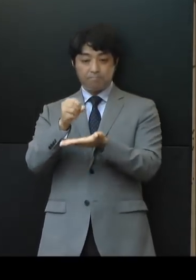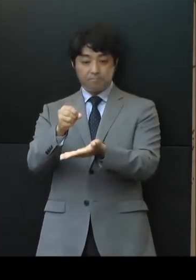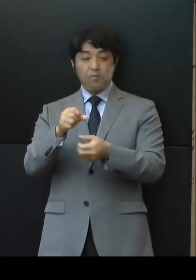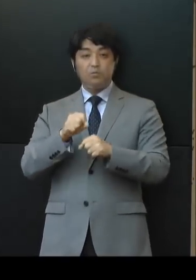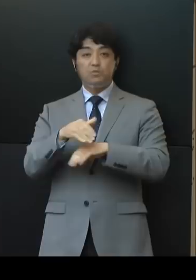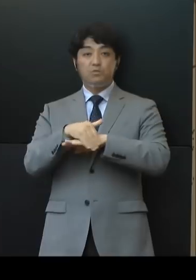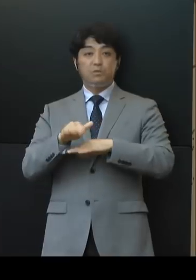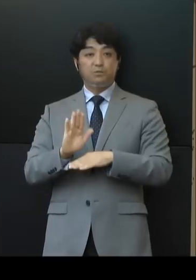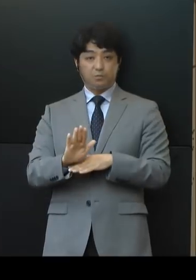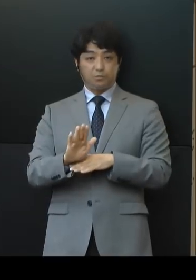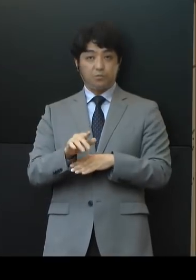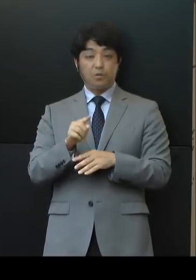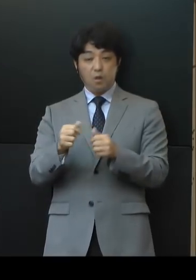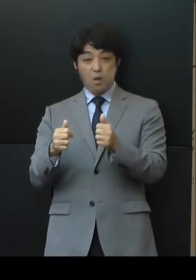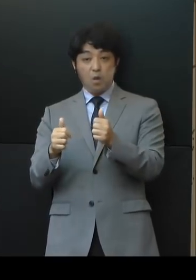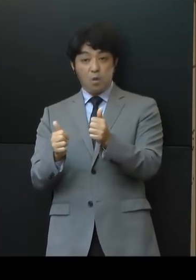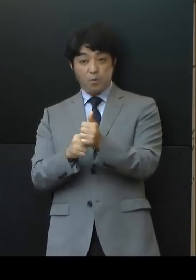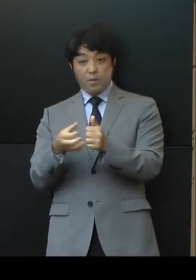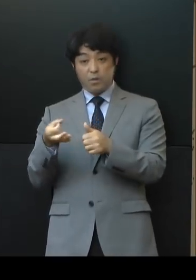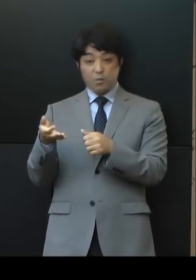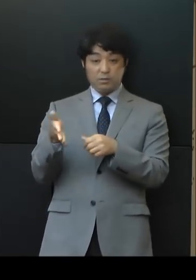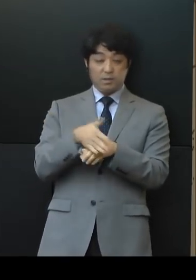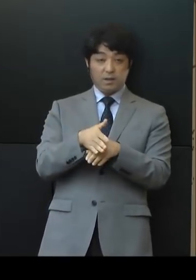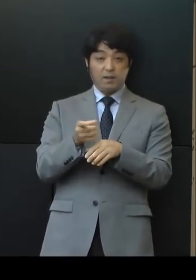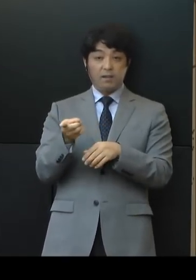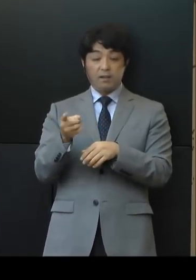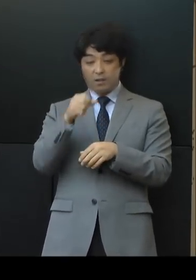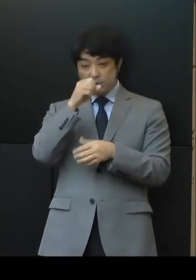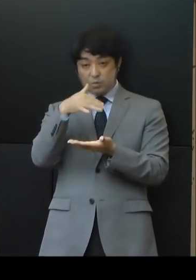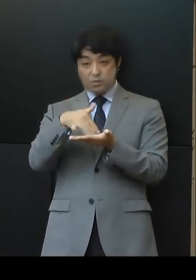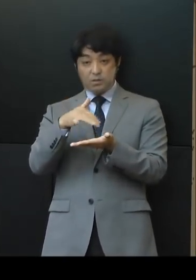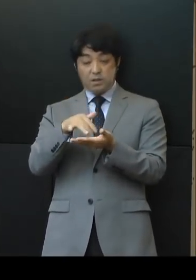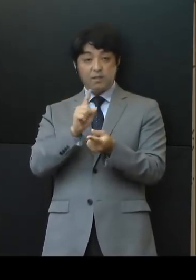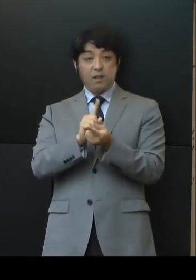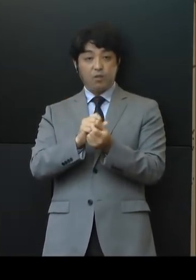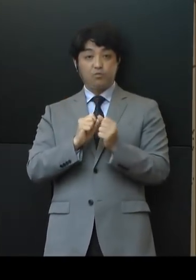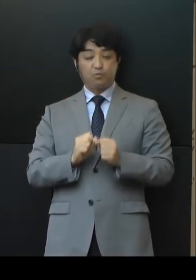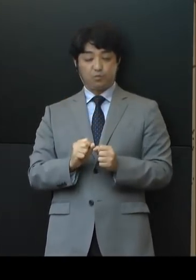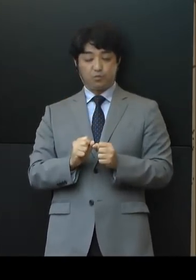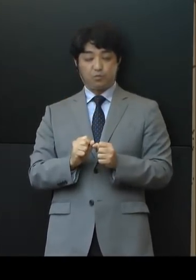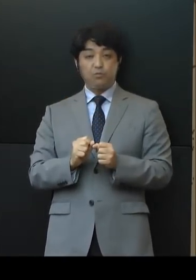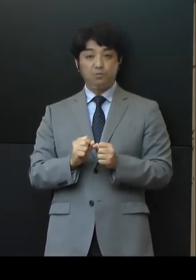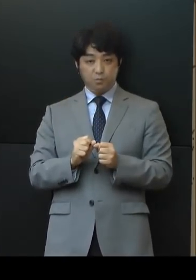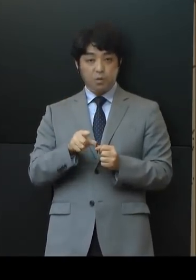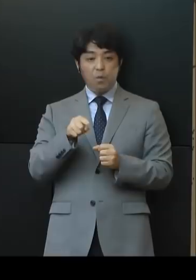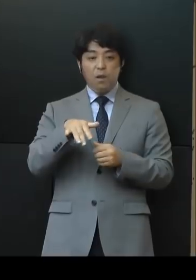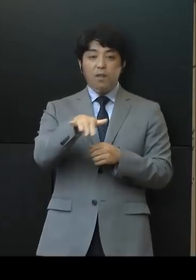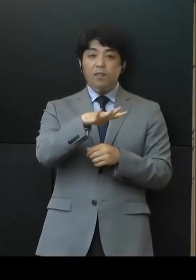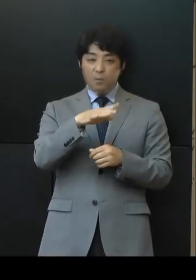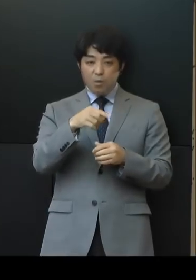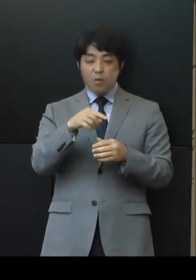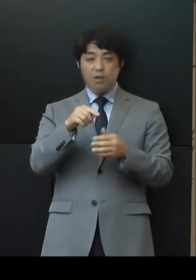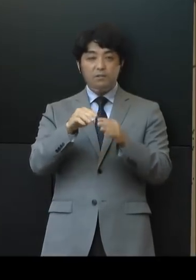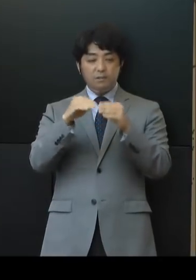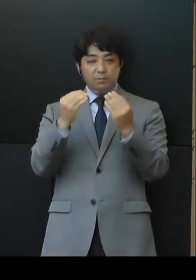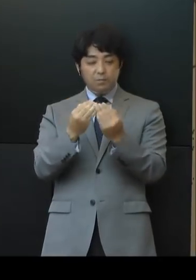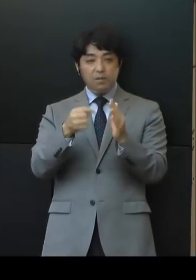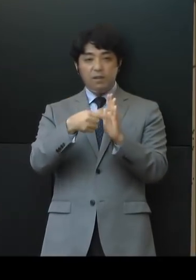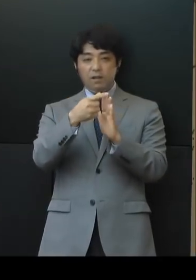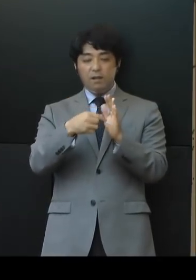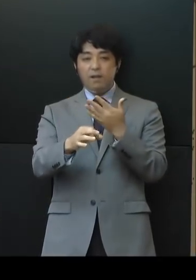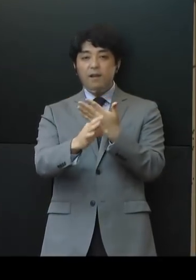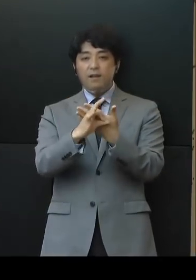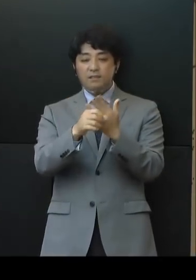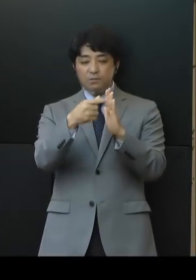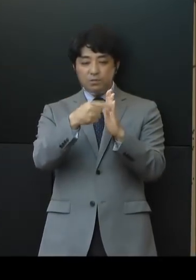同じく補正予算で対応するものの丸3ですね、感染症防止対策支援事業、これもまだ仮称です。これは感染